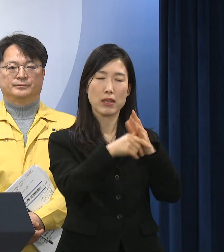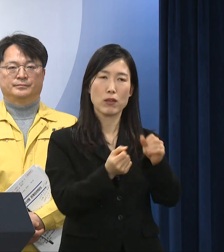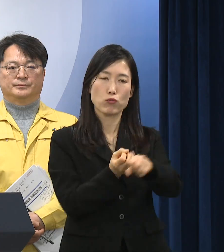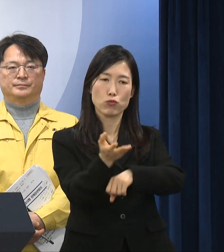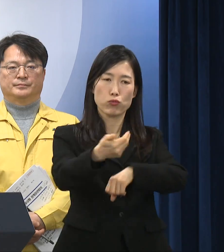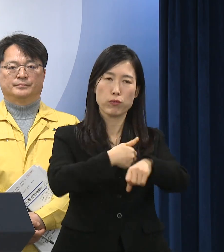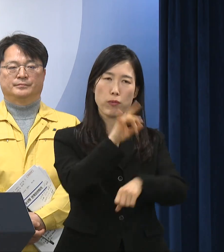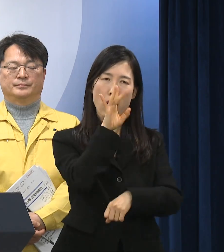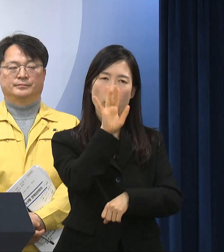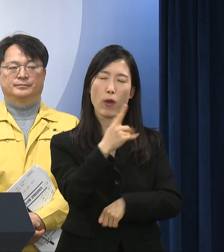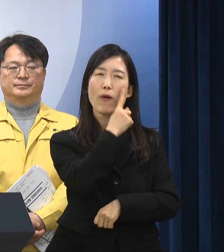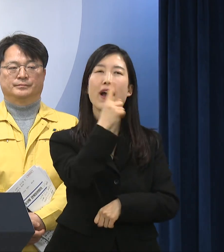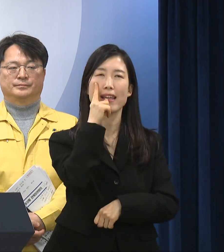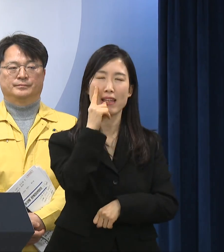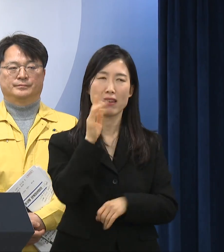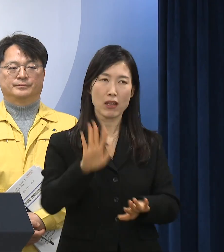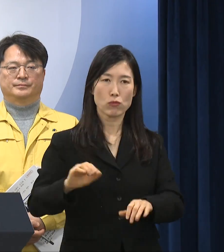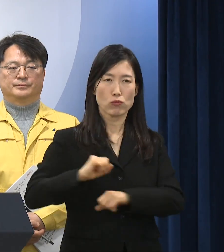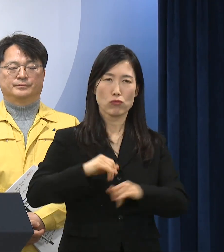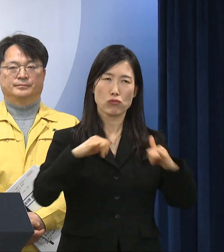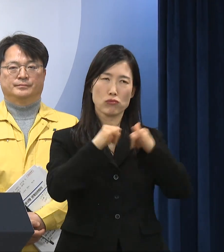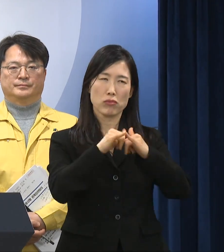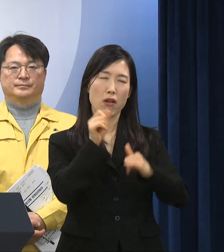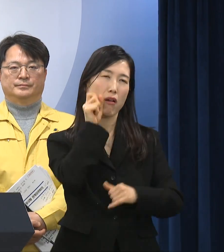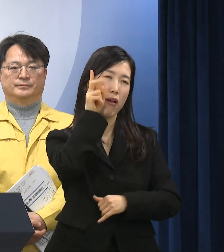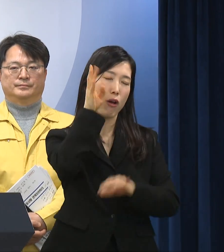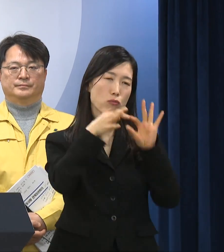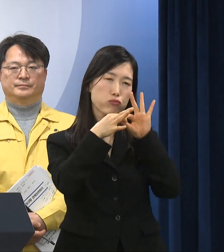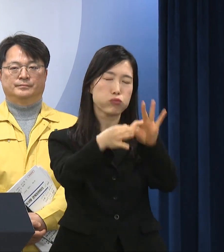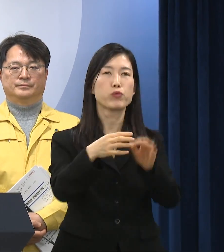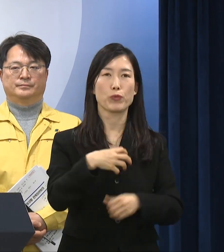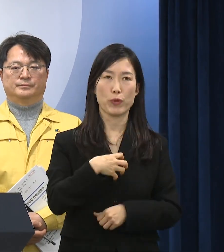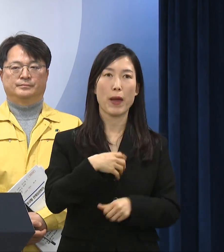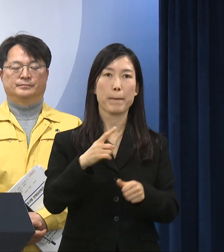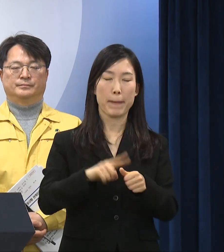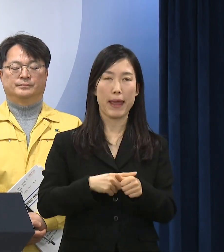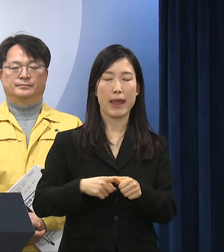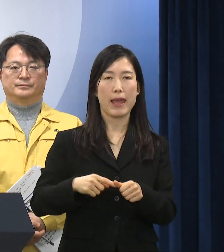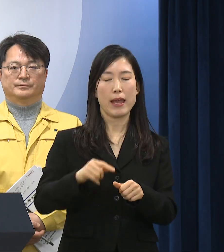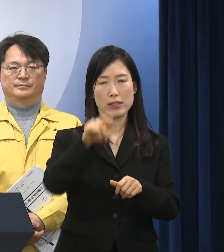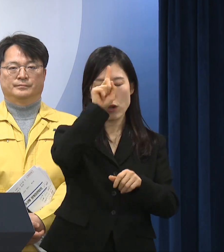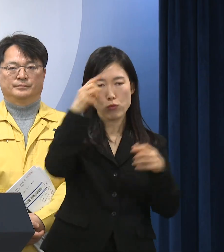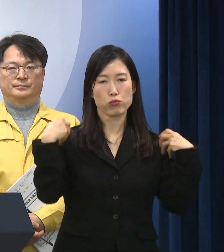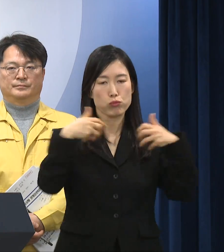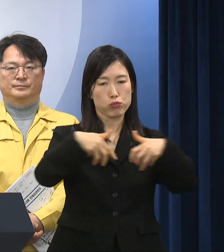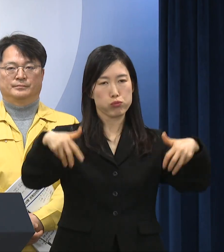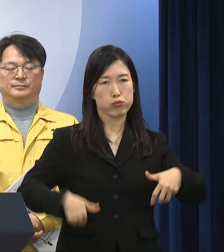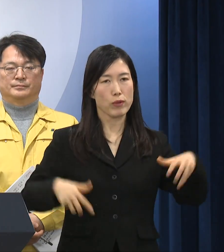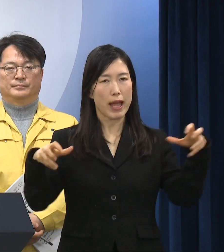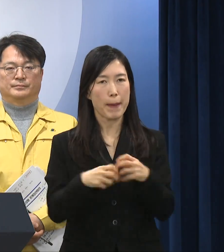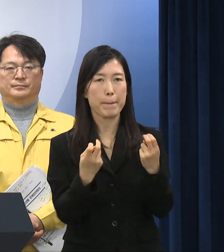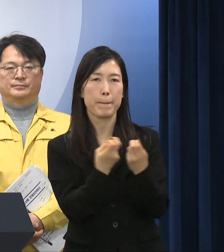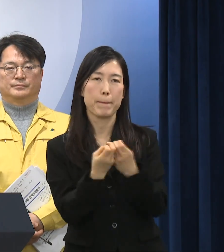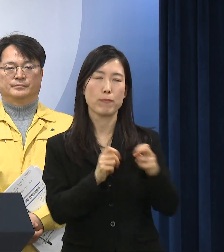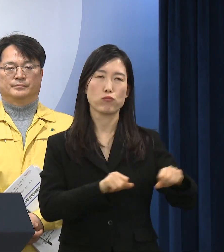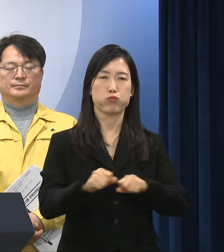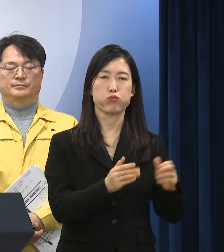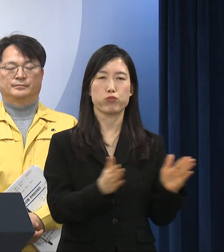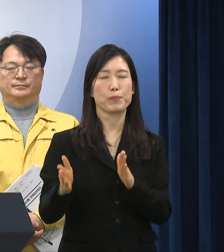있으나 중동 지역 군사적 긴장이 지속될 가능성이 있는 만큼 관계기관 합동 비상대응반을 가동키로